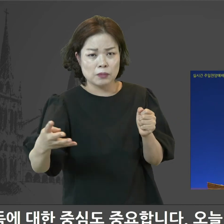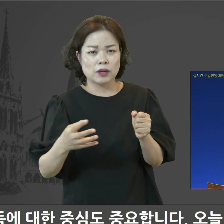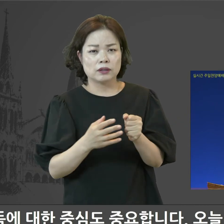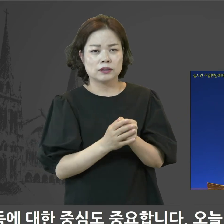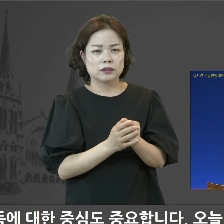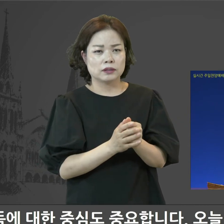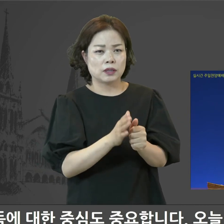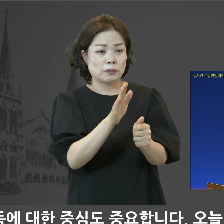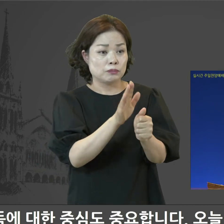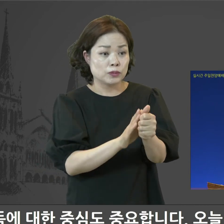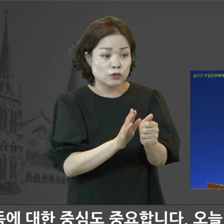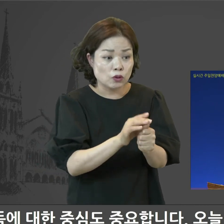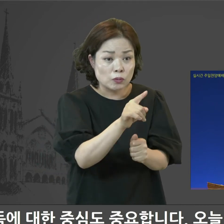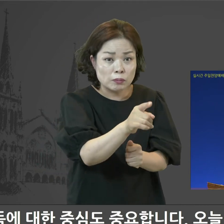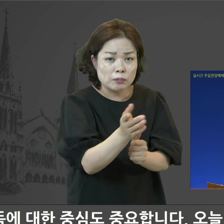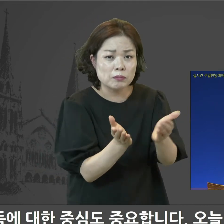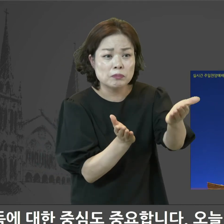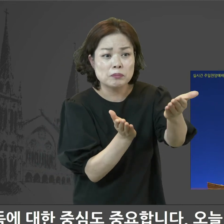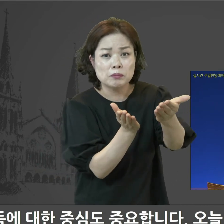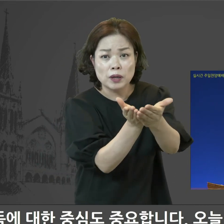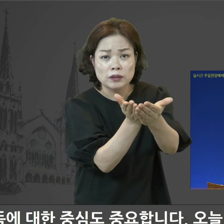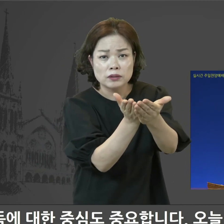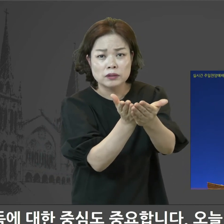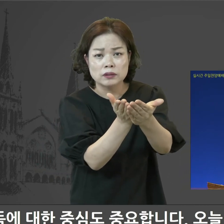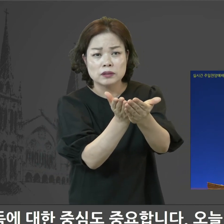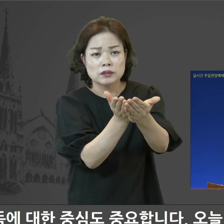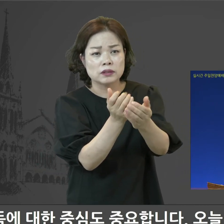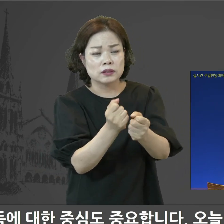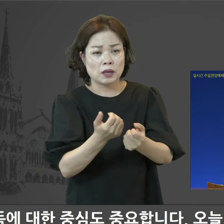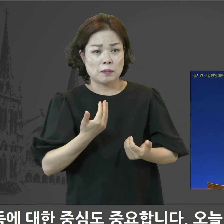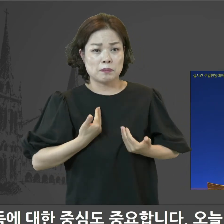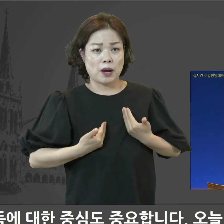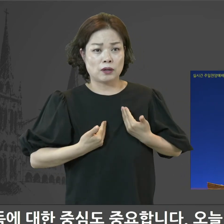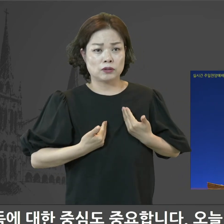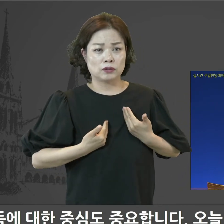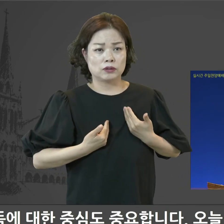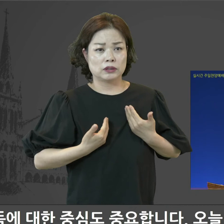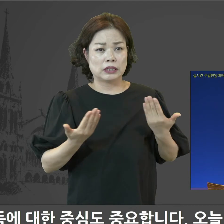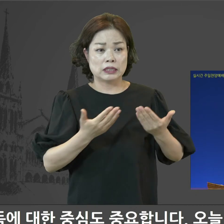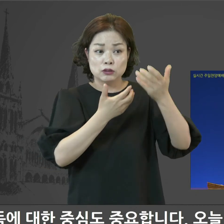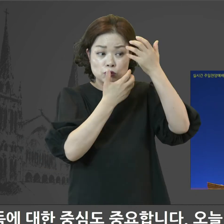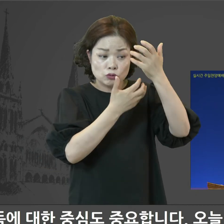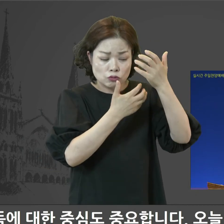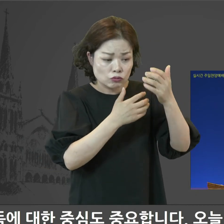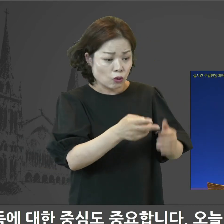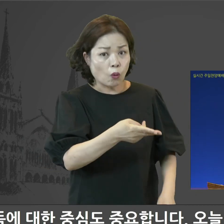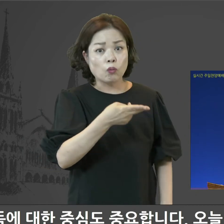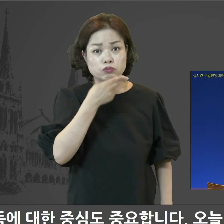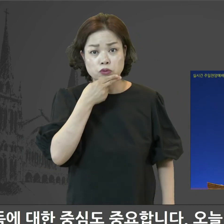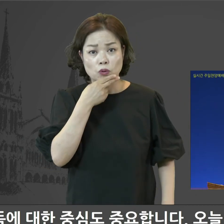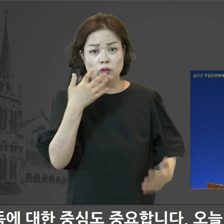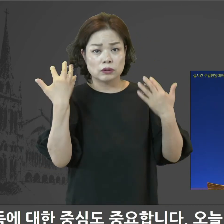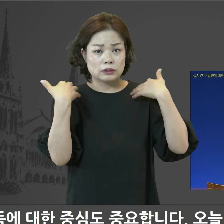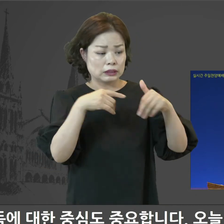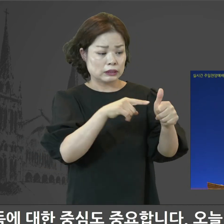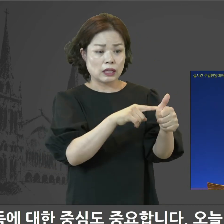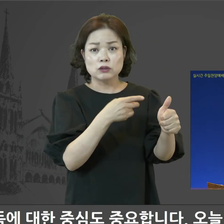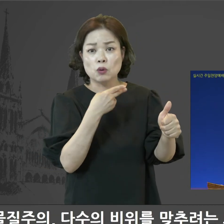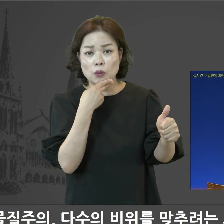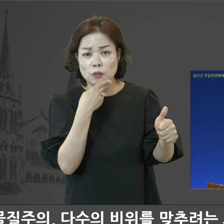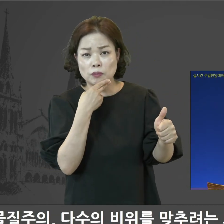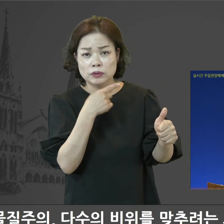비위를 맞추려는 모습, 바쁘게는 살았으나 일 중독의 모습 보이질 않습니다. 그가